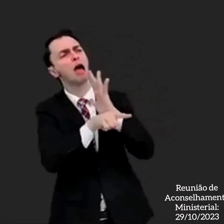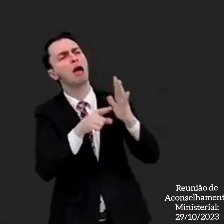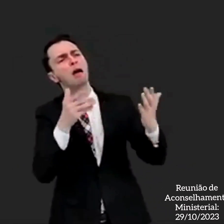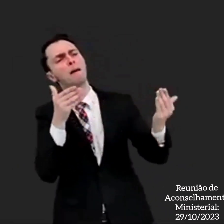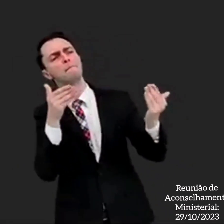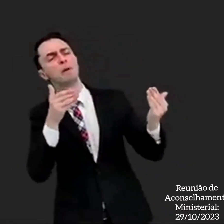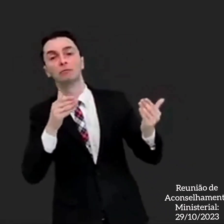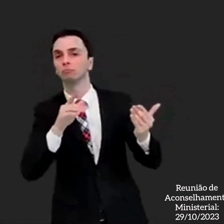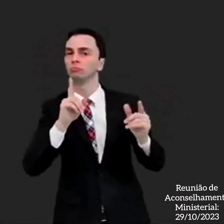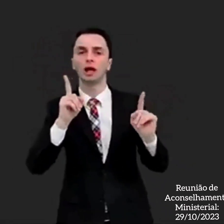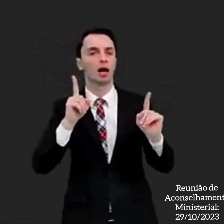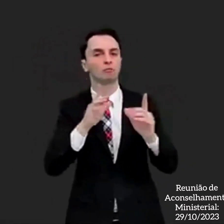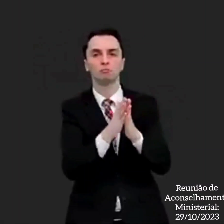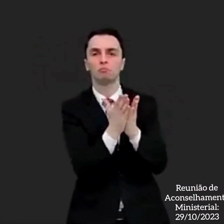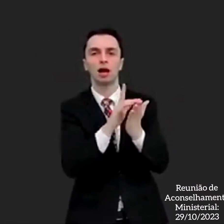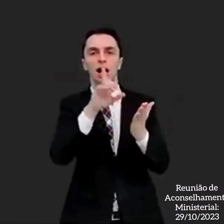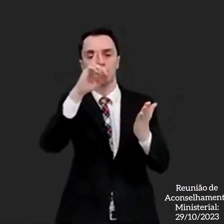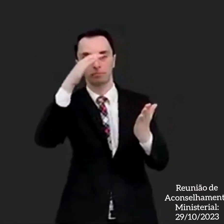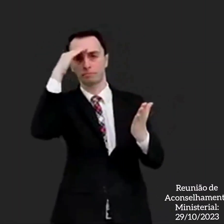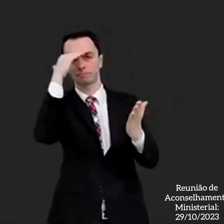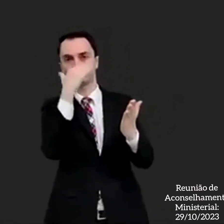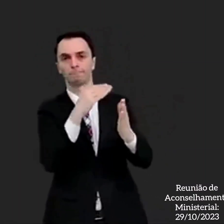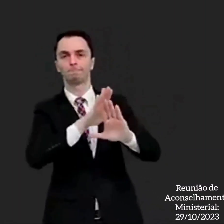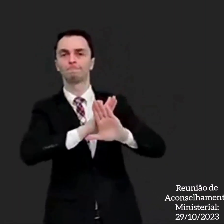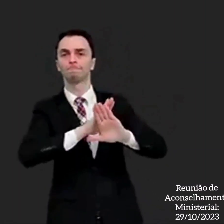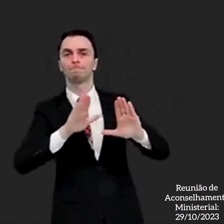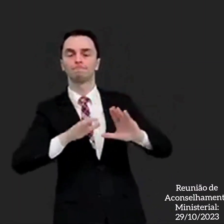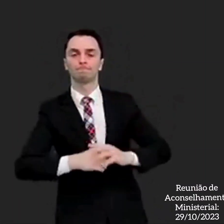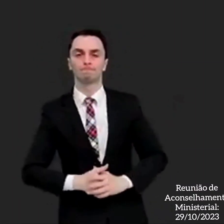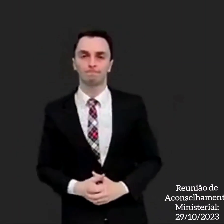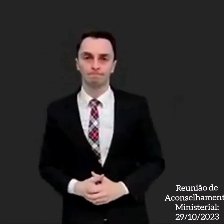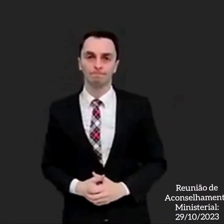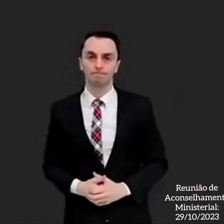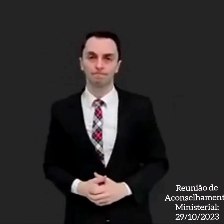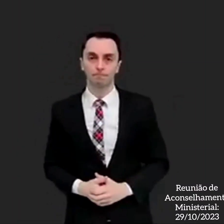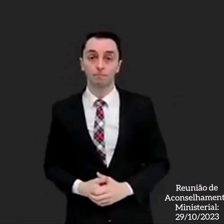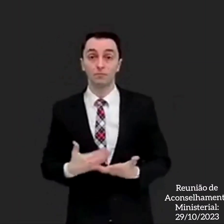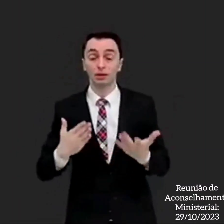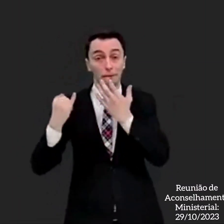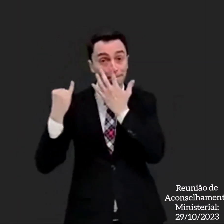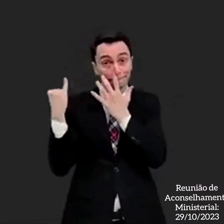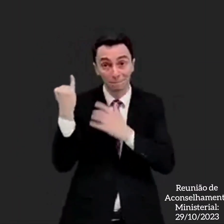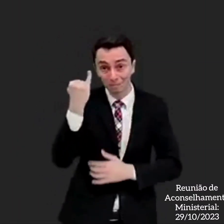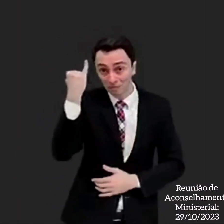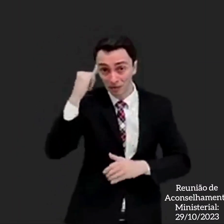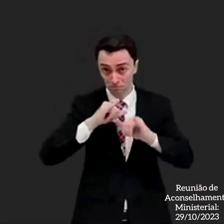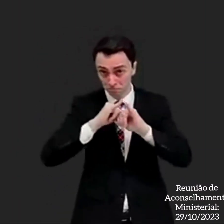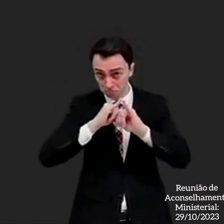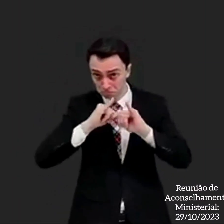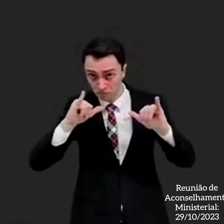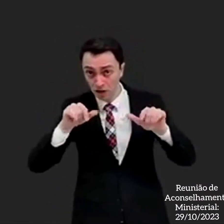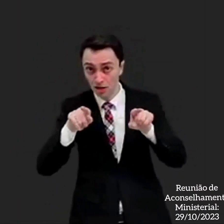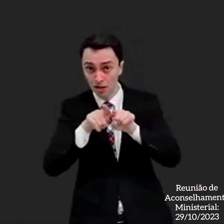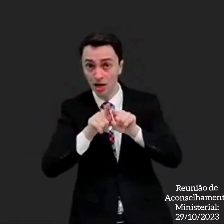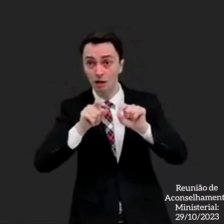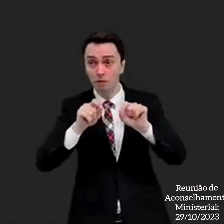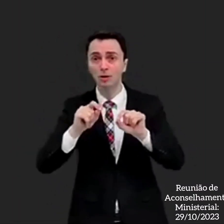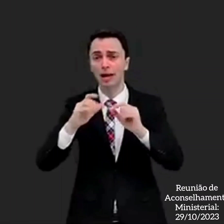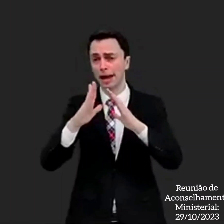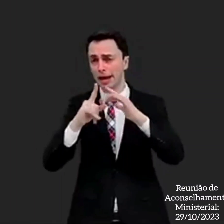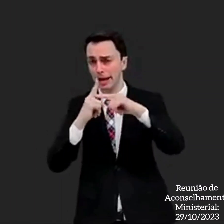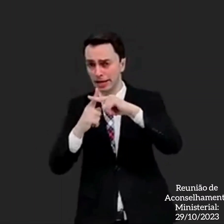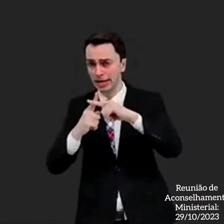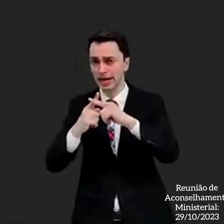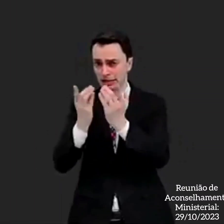Deus. Nesse aspecto, vale enfatizar que certos representantes de algumas igrejas